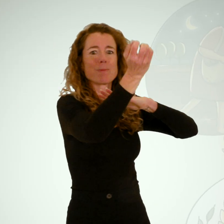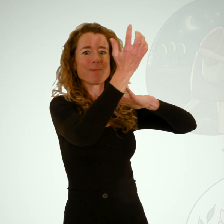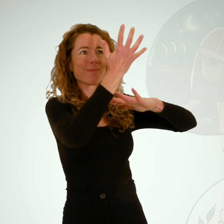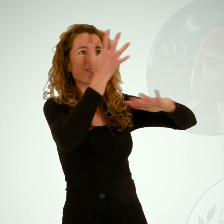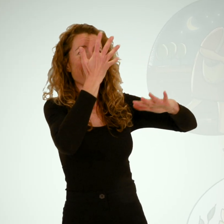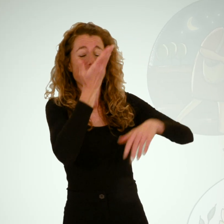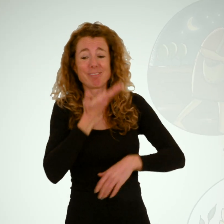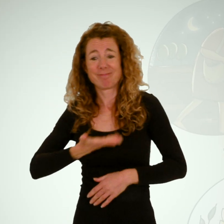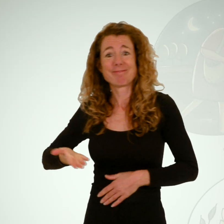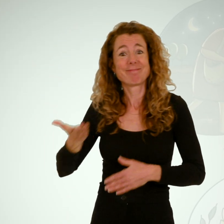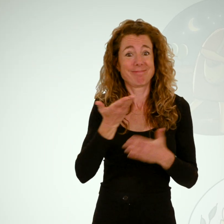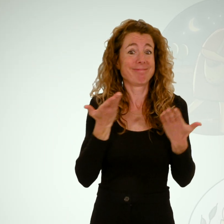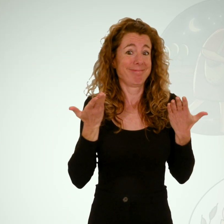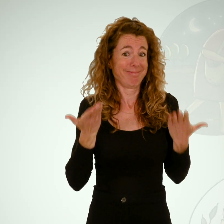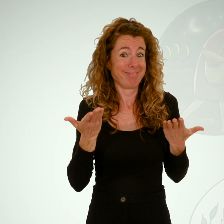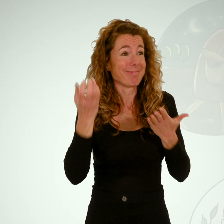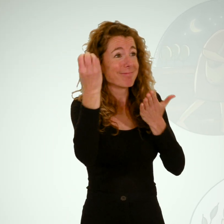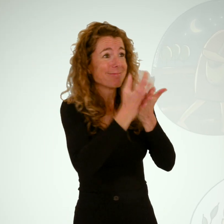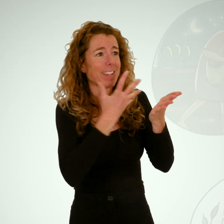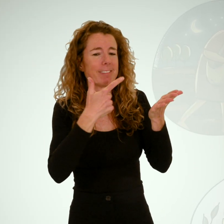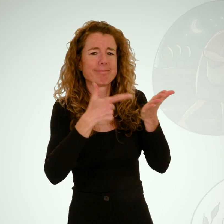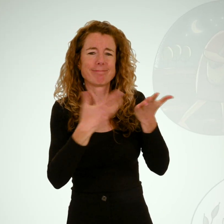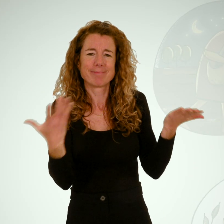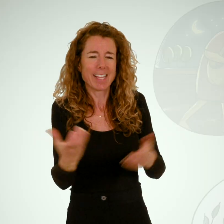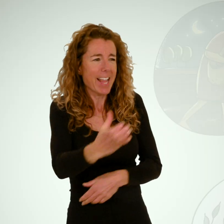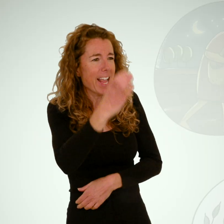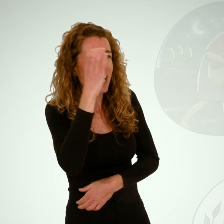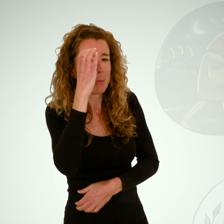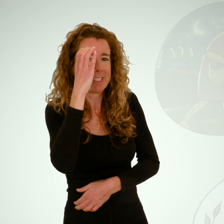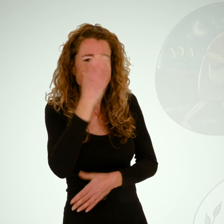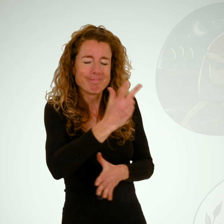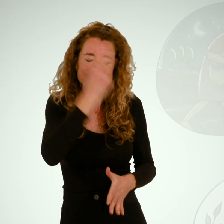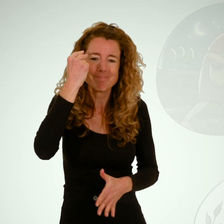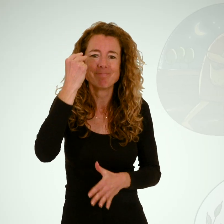Père. Celui qui a des oreilles, qu'il écoute.